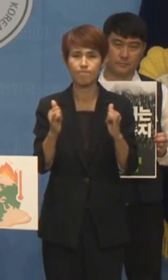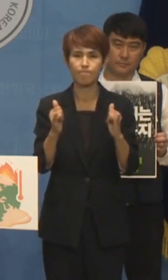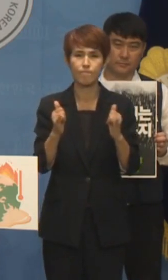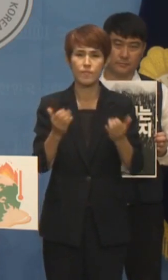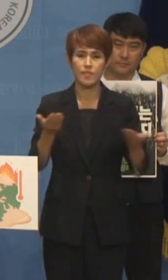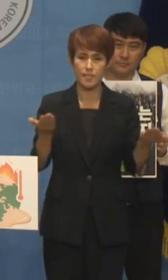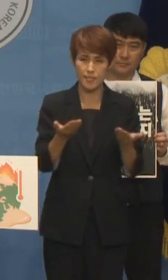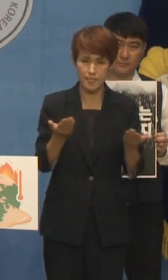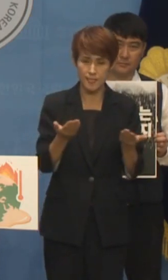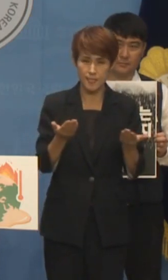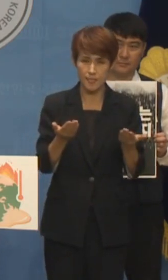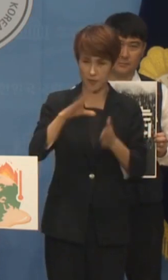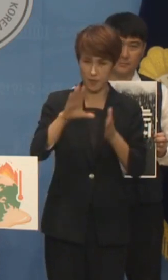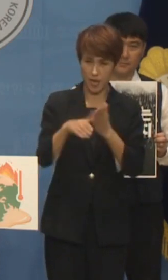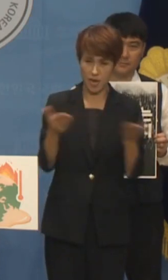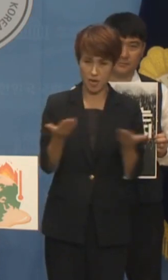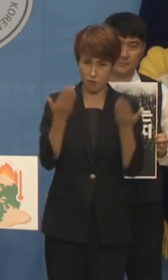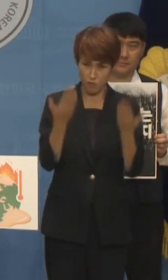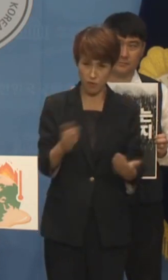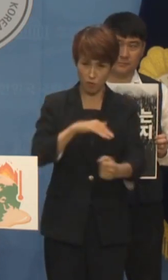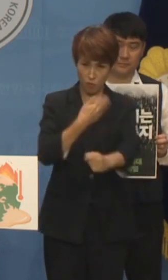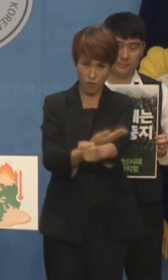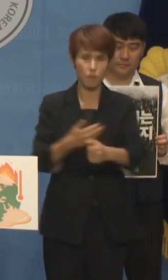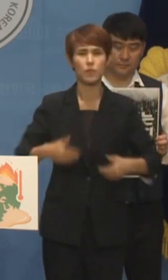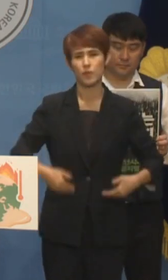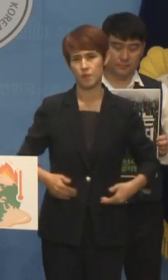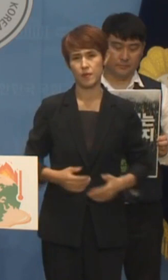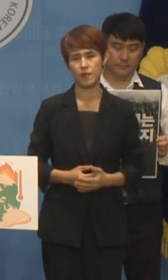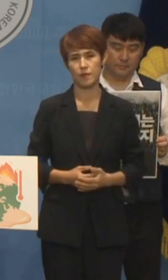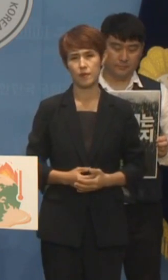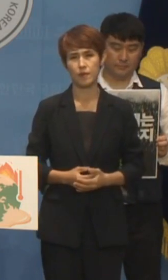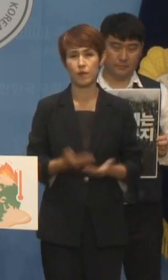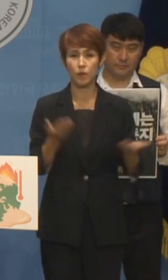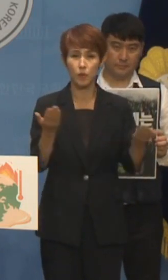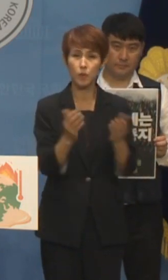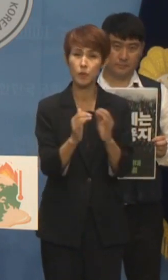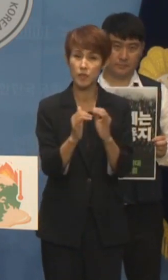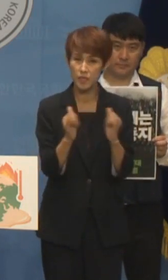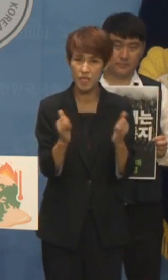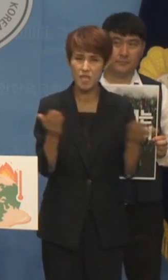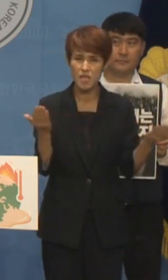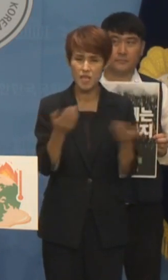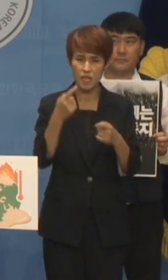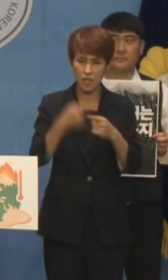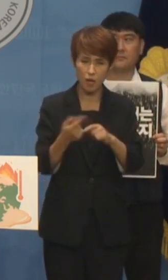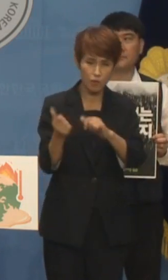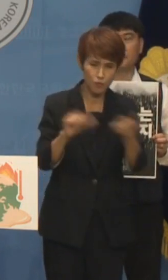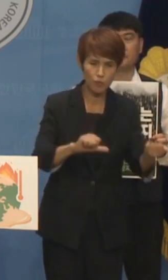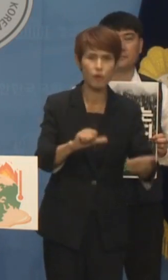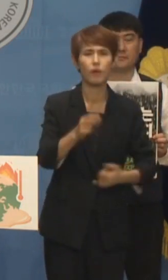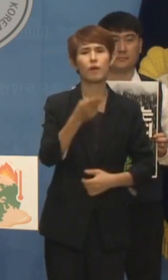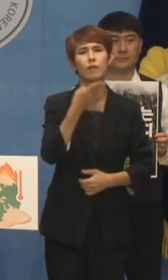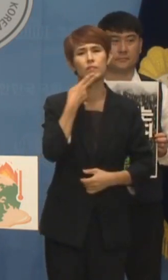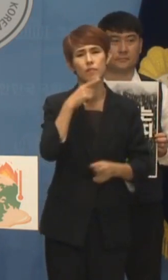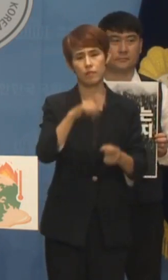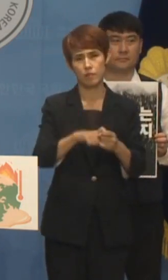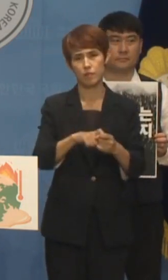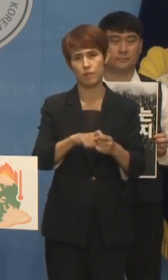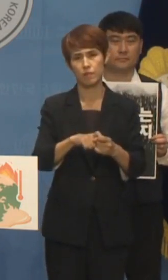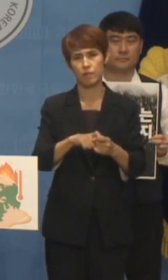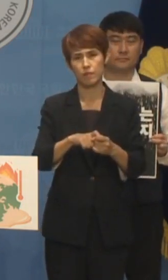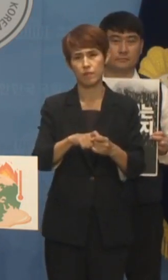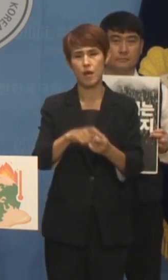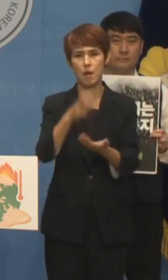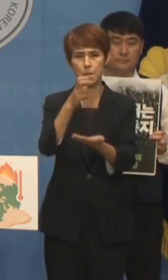작업 중지권이 필요합니다. 모든 노동자들이 일하다 죽지 않도록 제대로 된